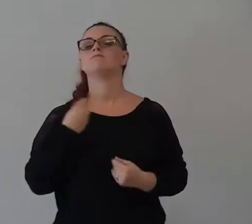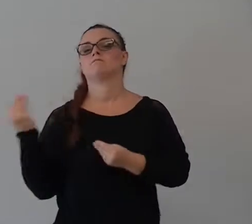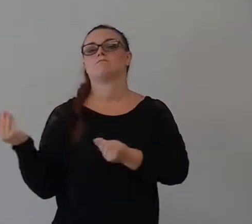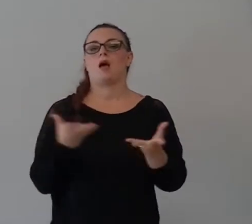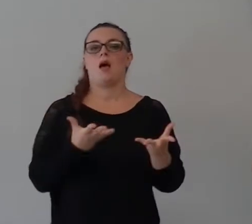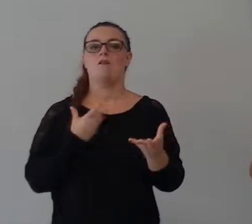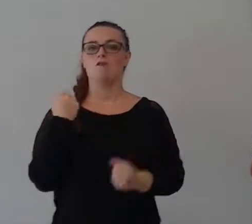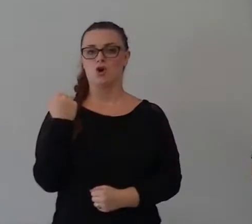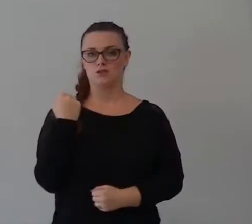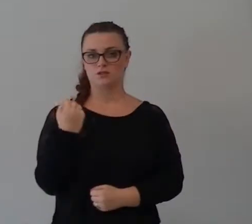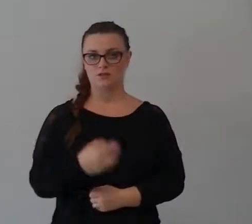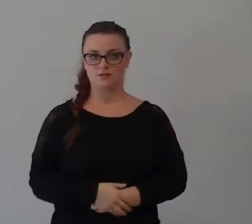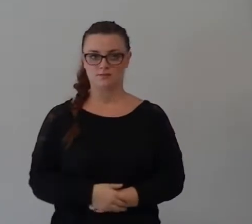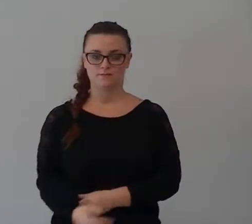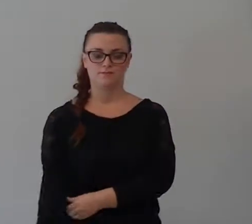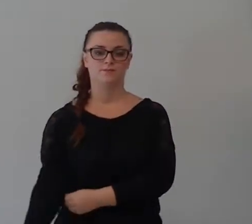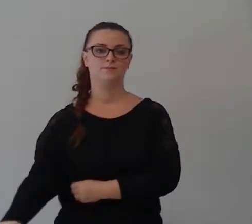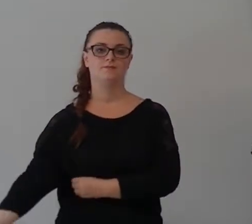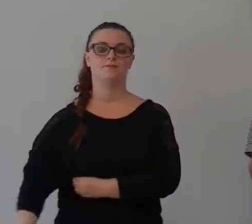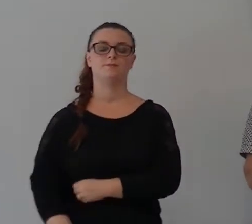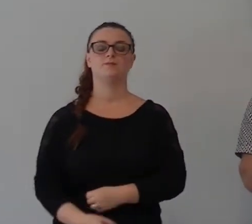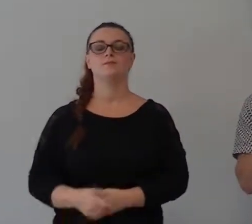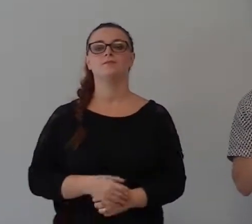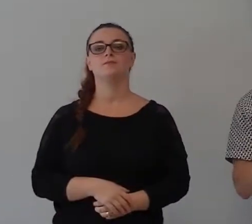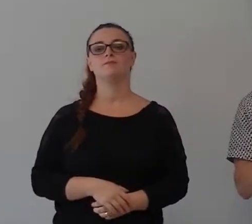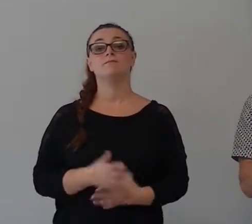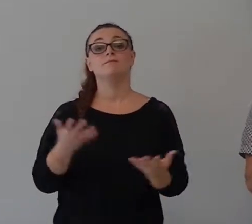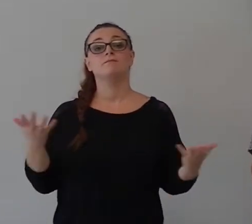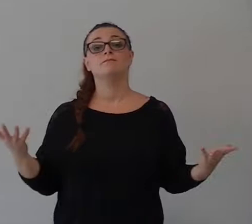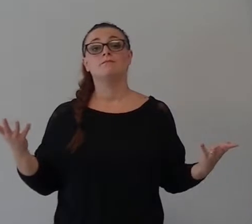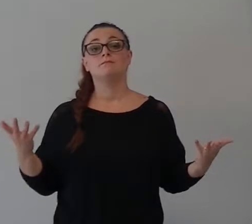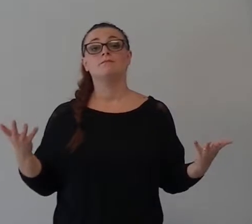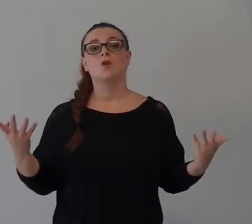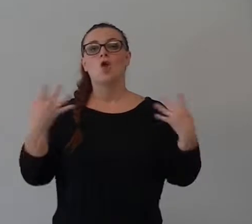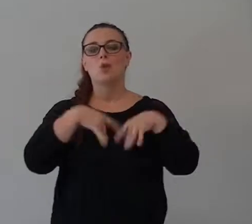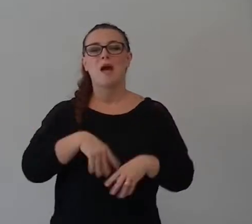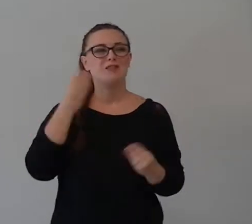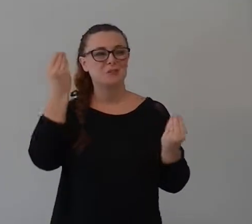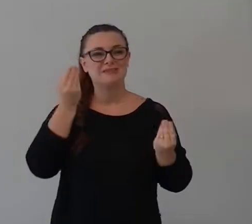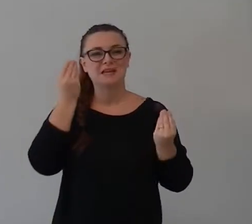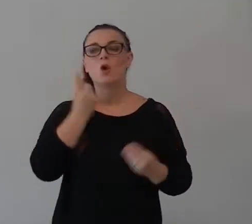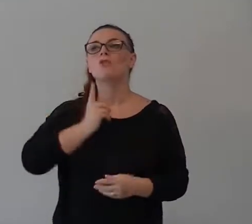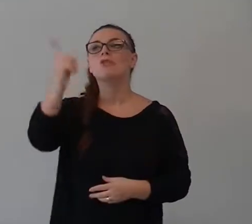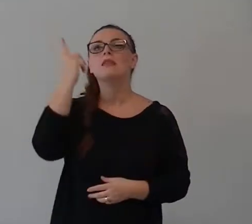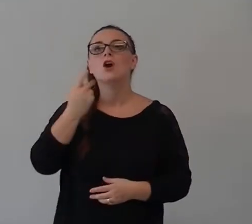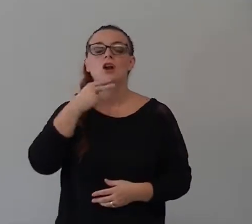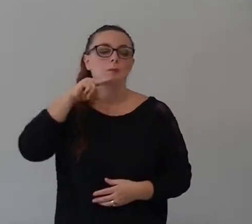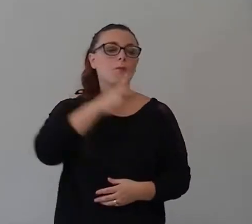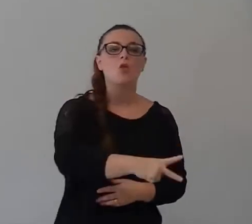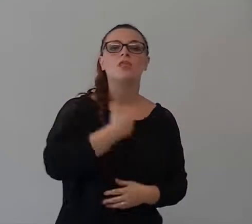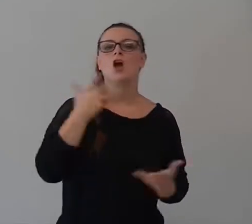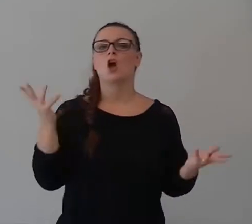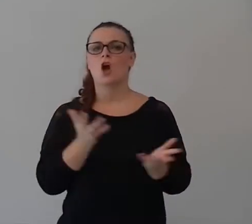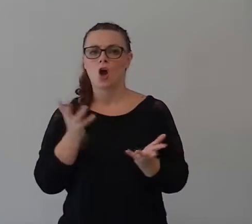La prima cosa che vediamo è che Dio qui sta rispondendo a una preghiera che ha fatto Naomi.